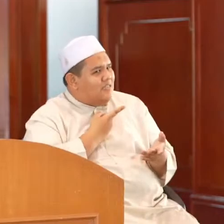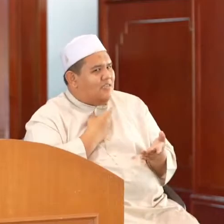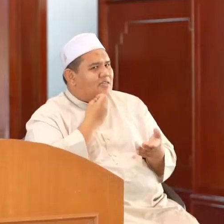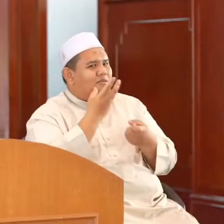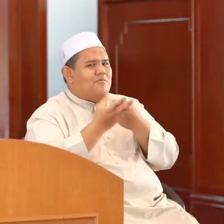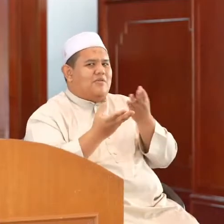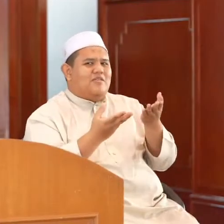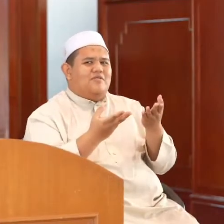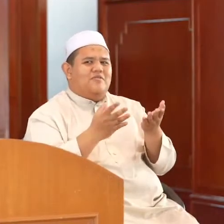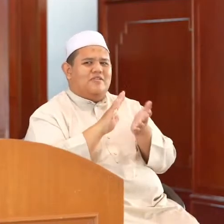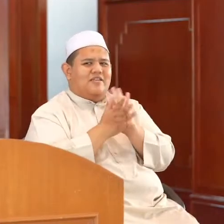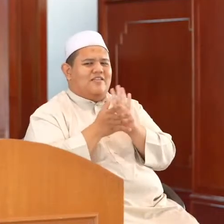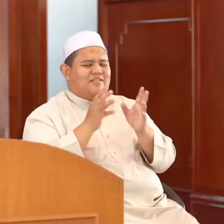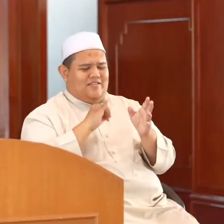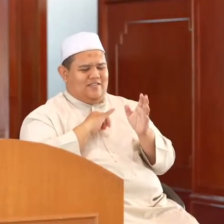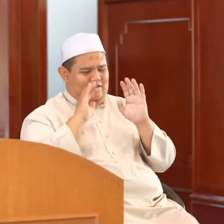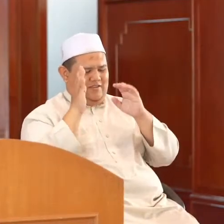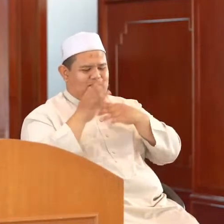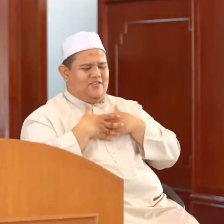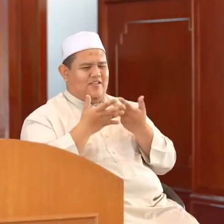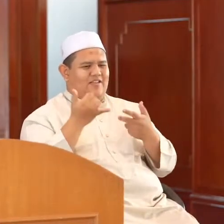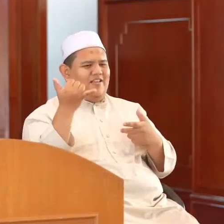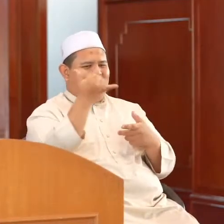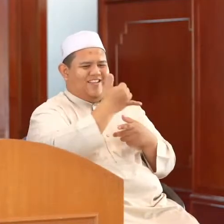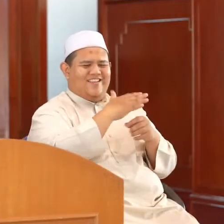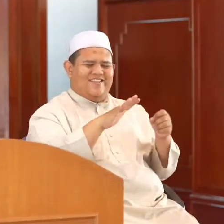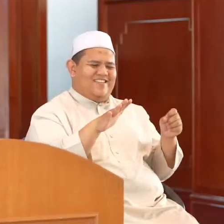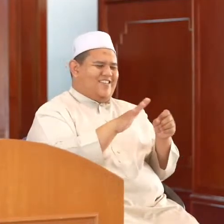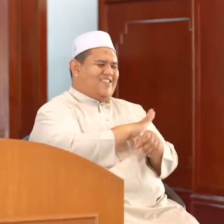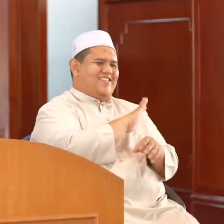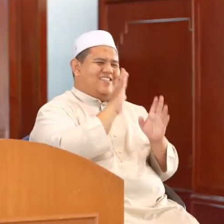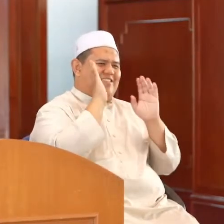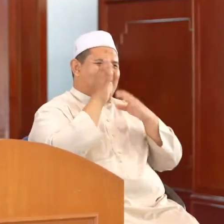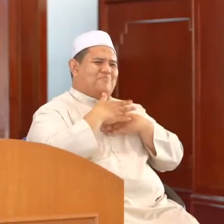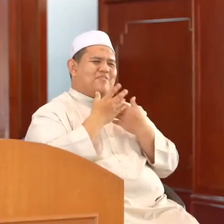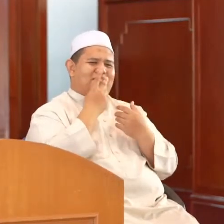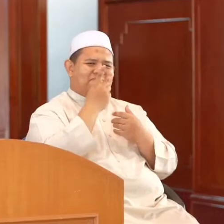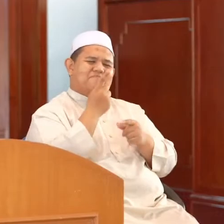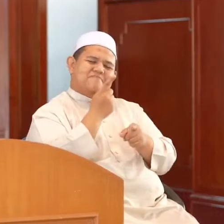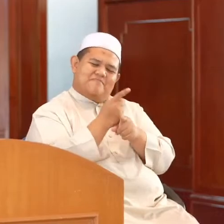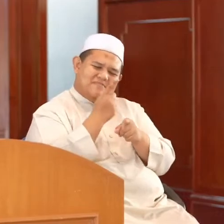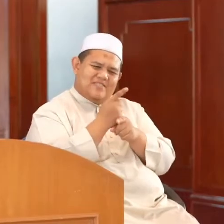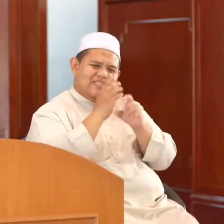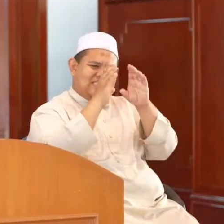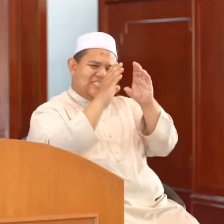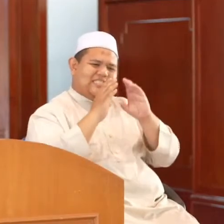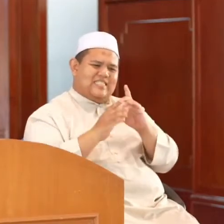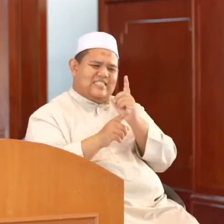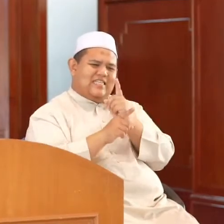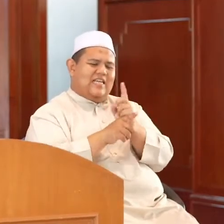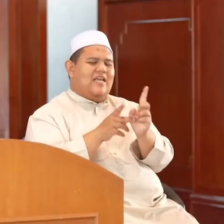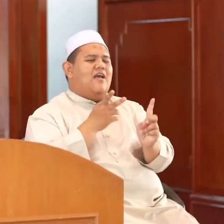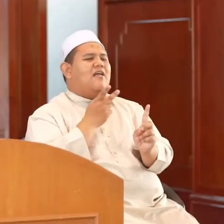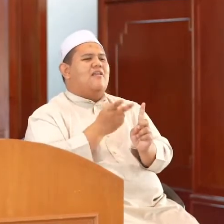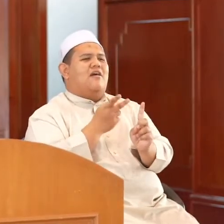kata kalau begitu aku semayang lah. Akhirnya lekat semayang. Tengok cara dakwah.